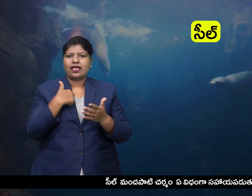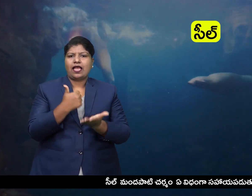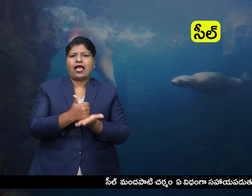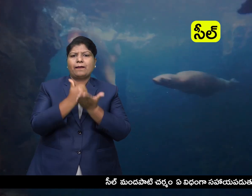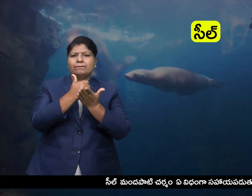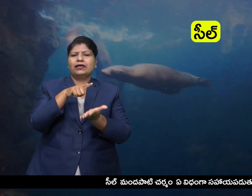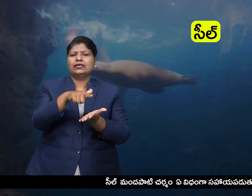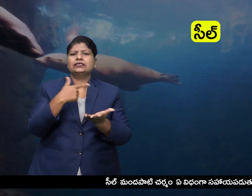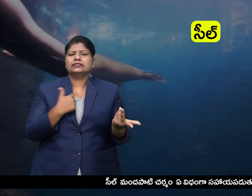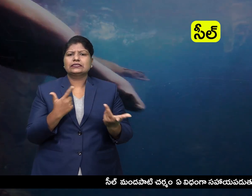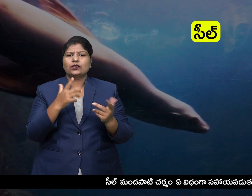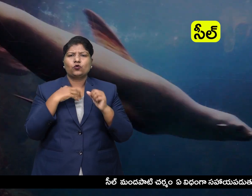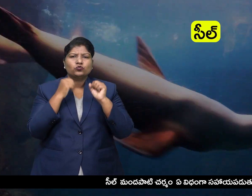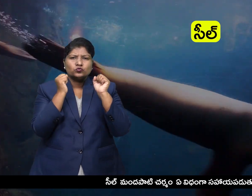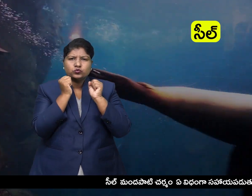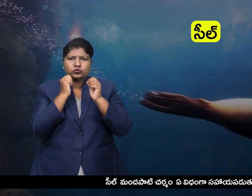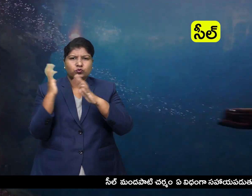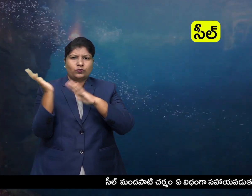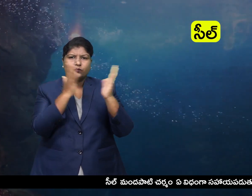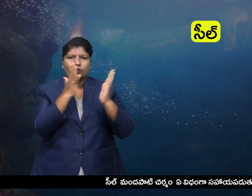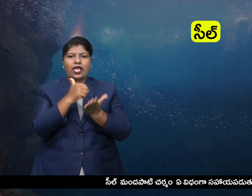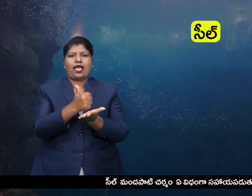సహాయపడుతుంది?